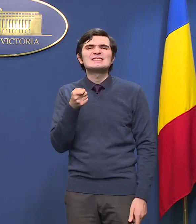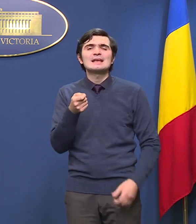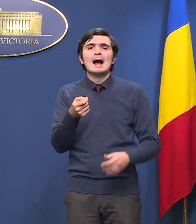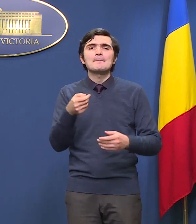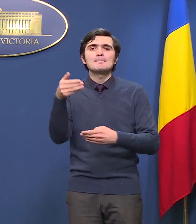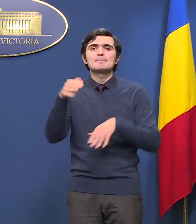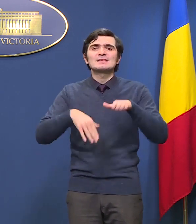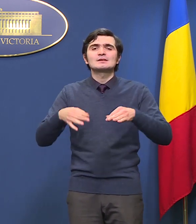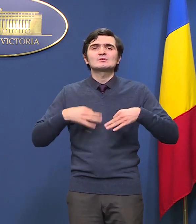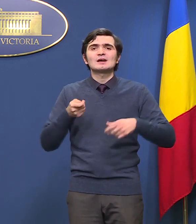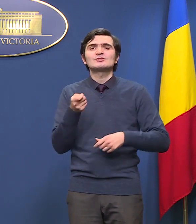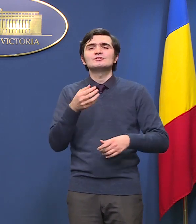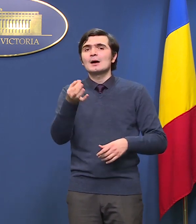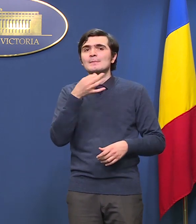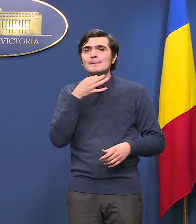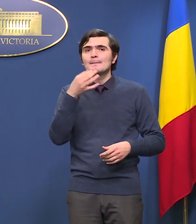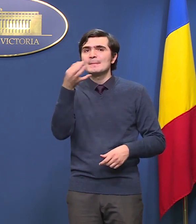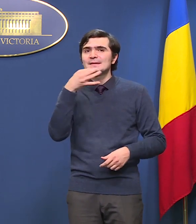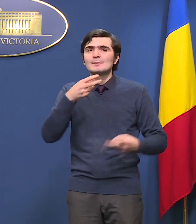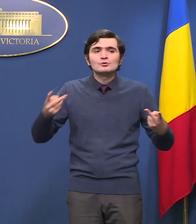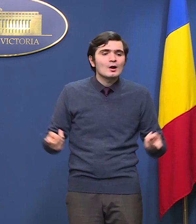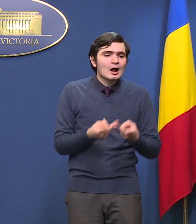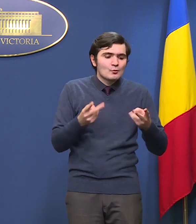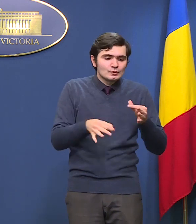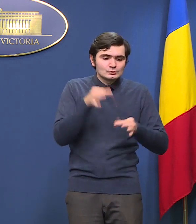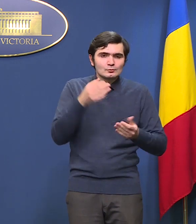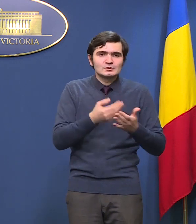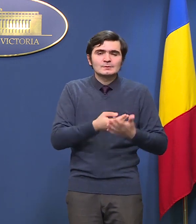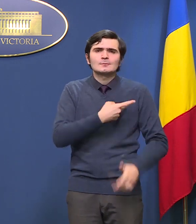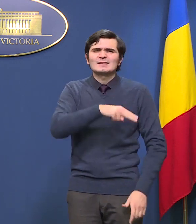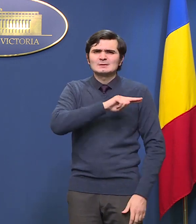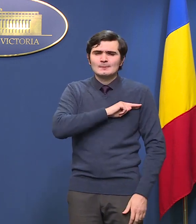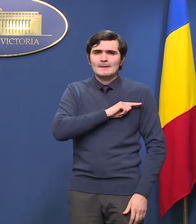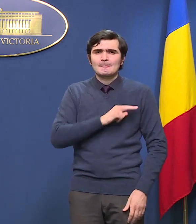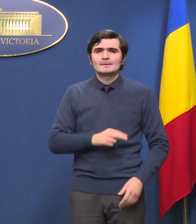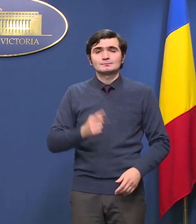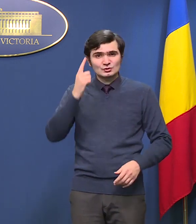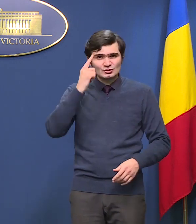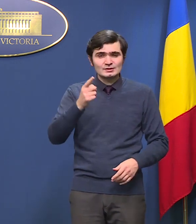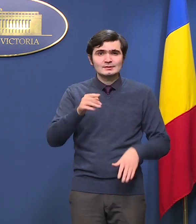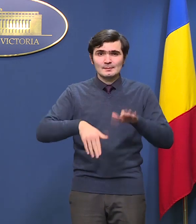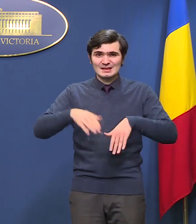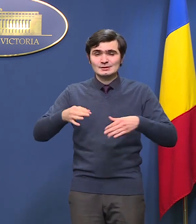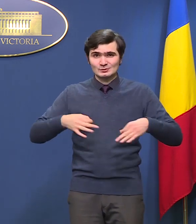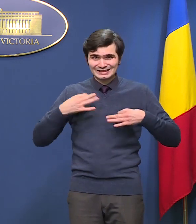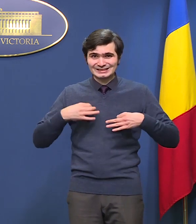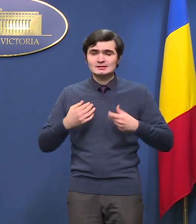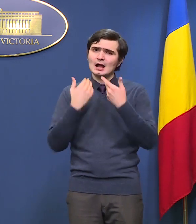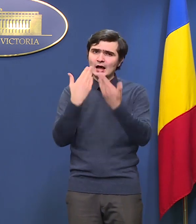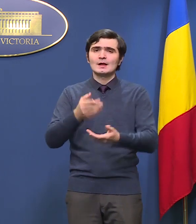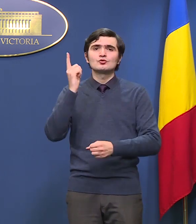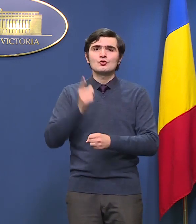pentru a asigura aceste medicamente. Știți foarte bine că Ministrul Sănătății a emis un ordin tocmai pentru